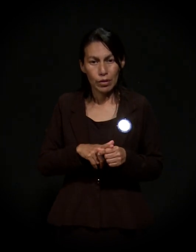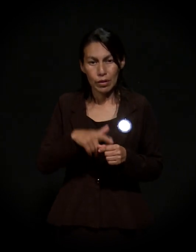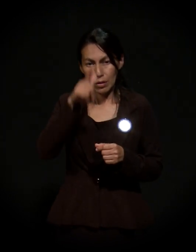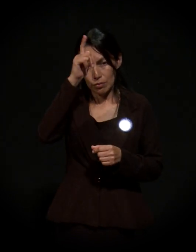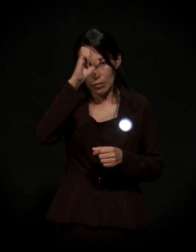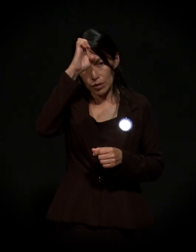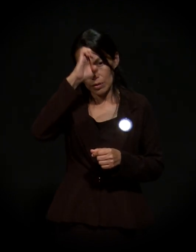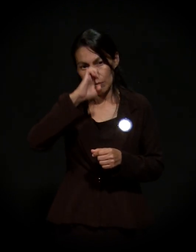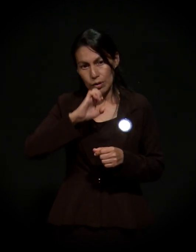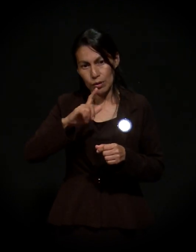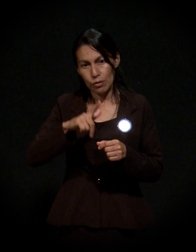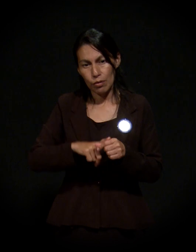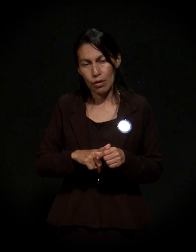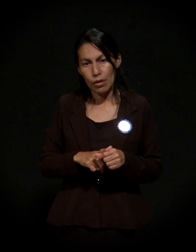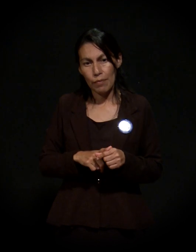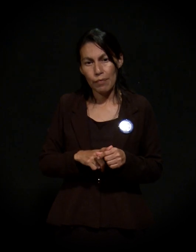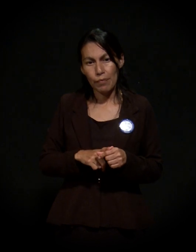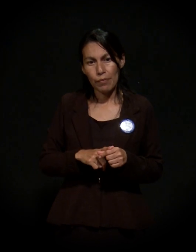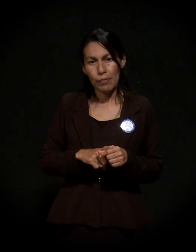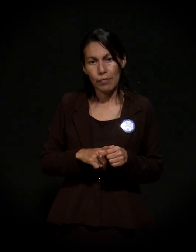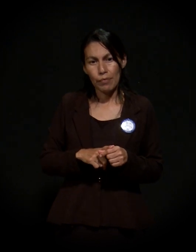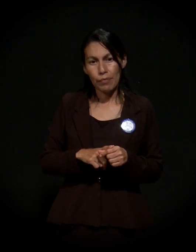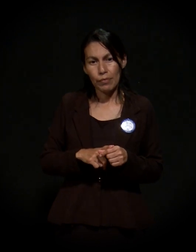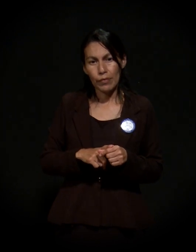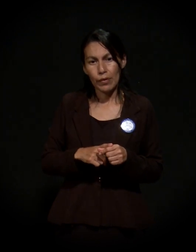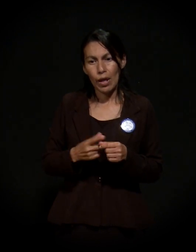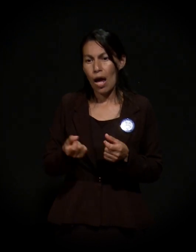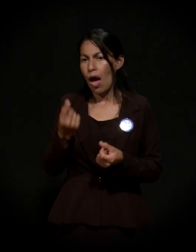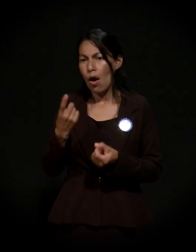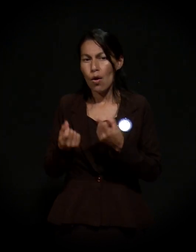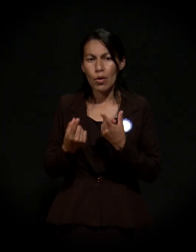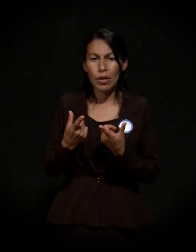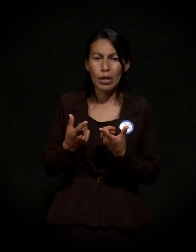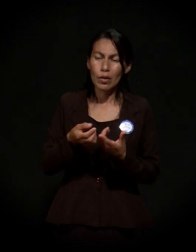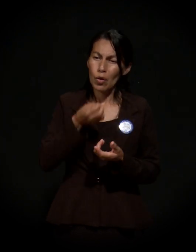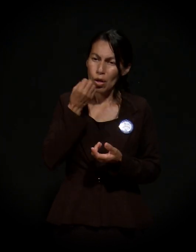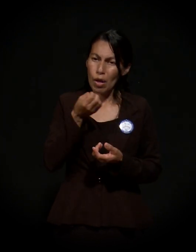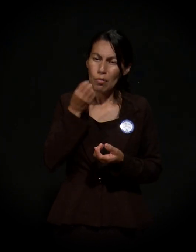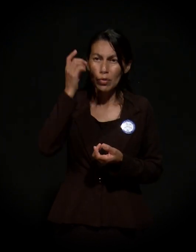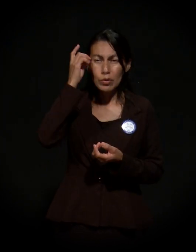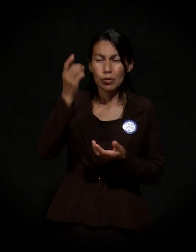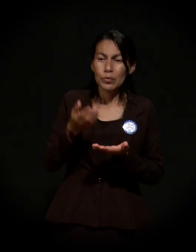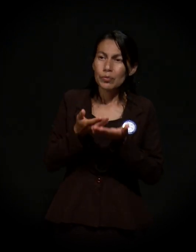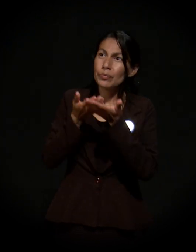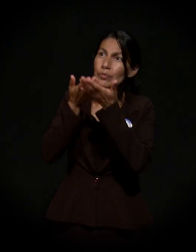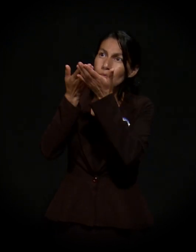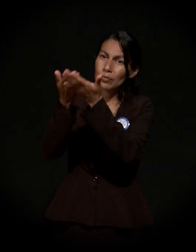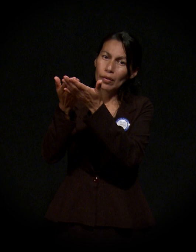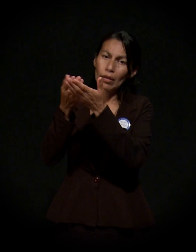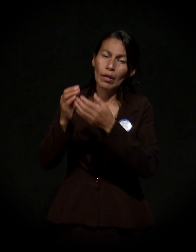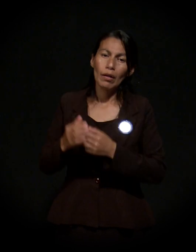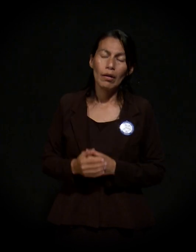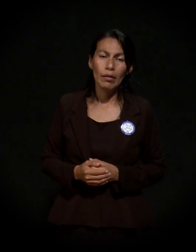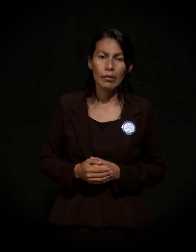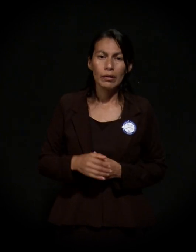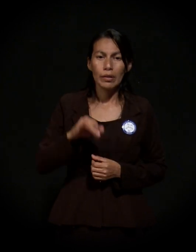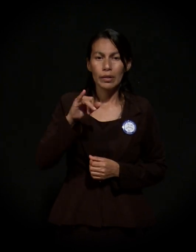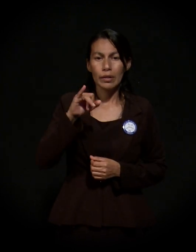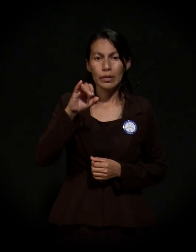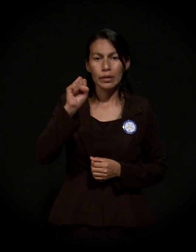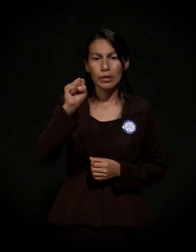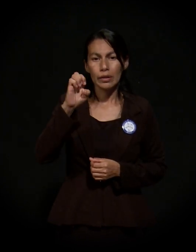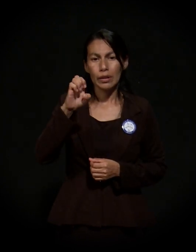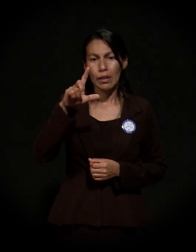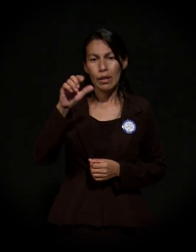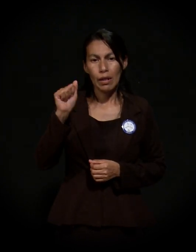espiritual. Amén. Y muy agradecido por la salud concedida a algunas personas a las que pusimos en sus manos.